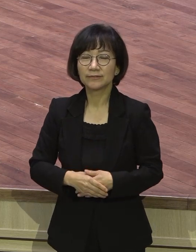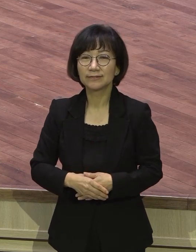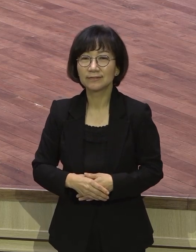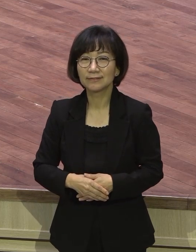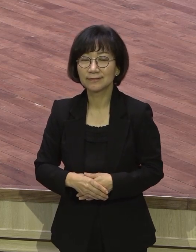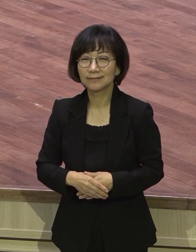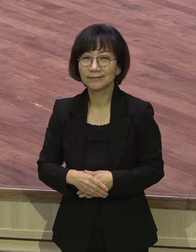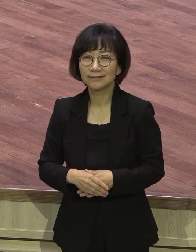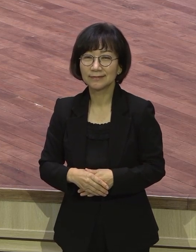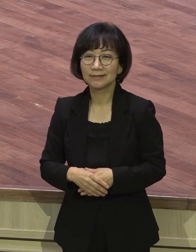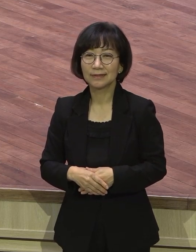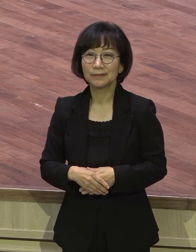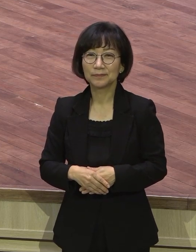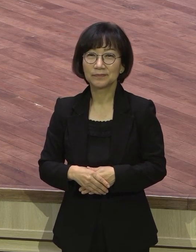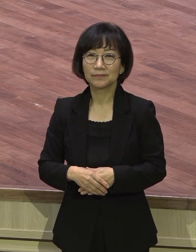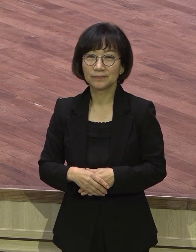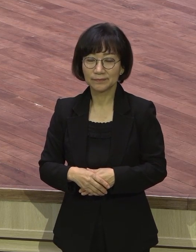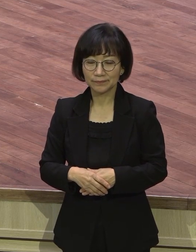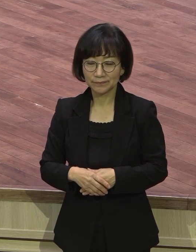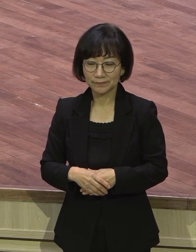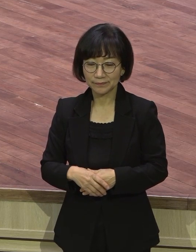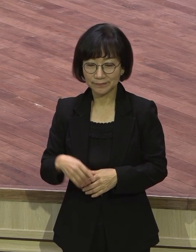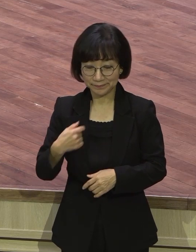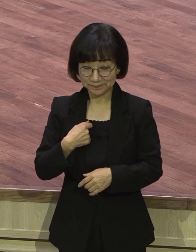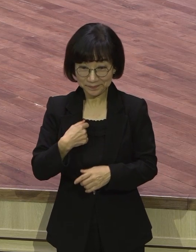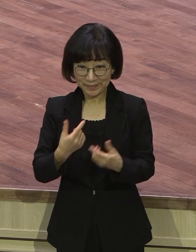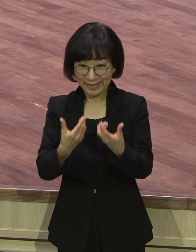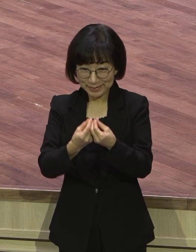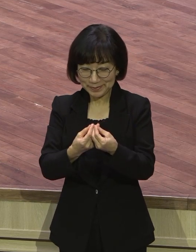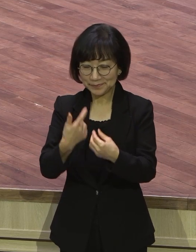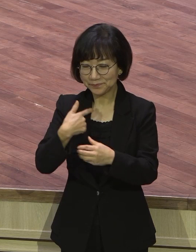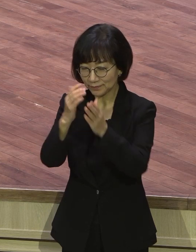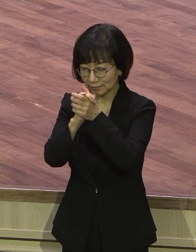기도 해보면요 그런 거 못하게 하거든요 성령이